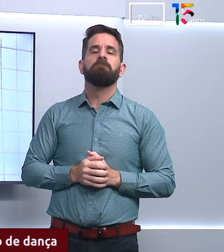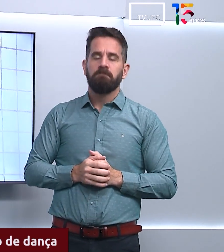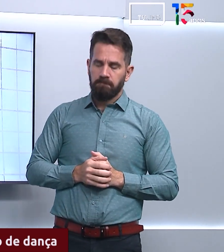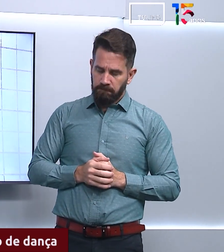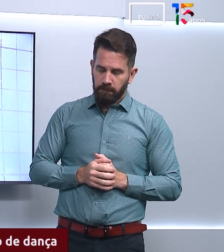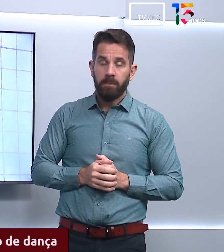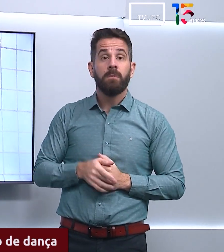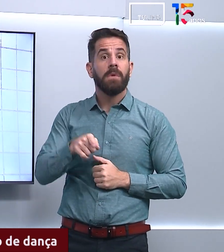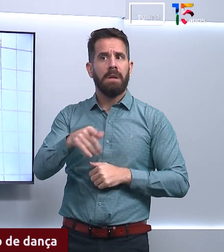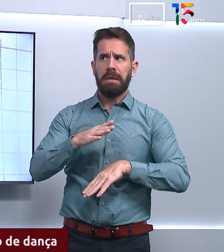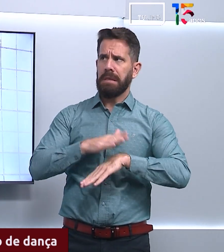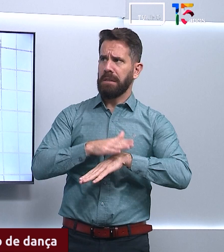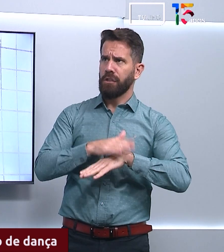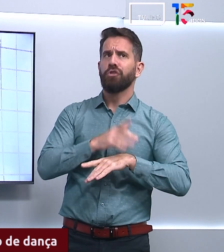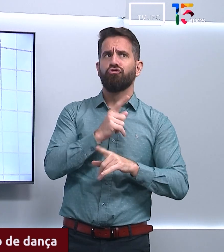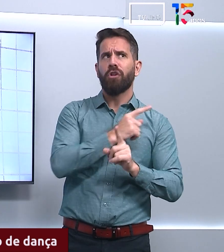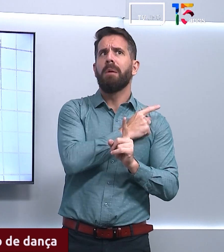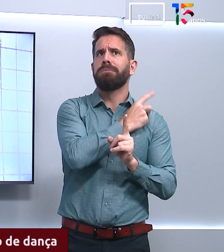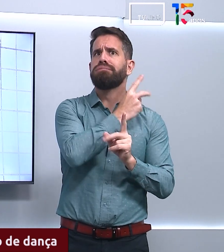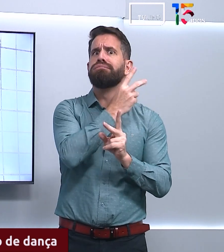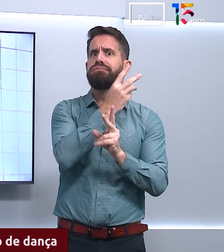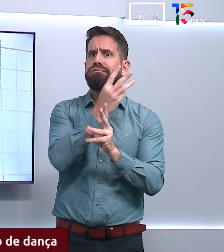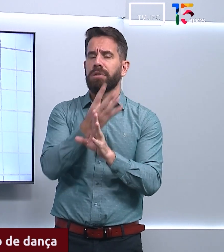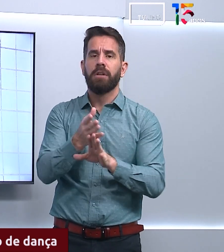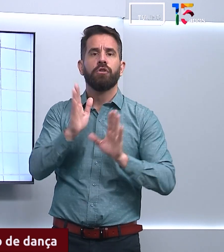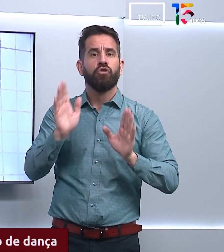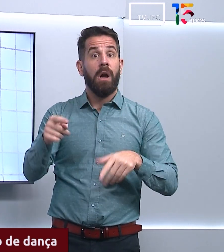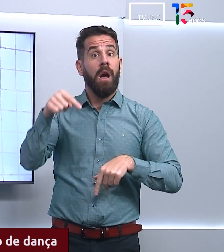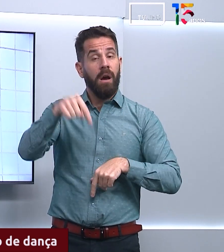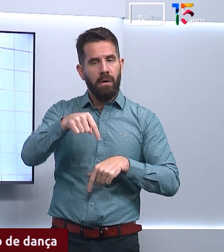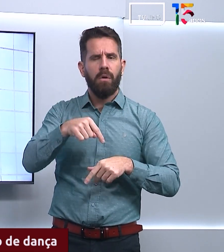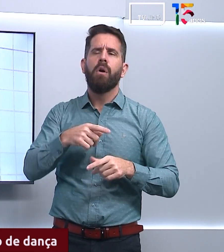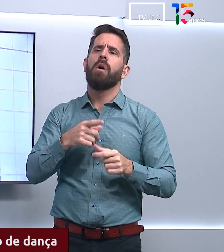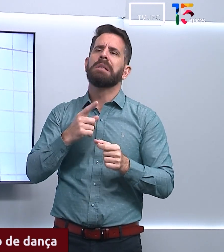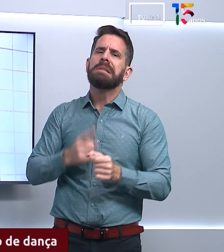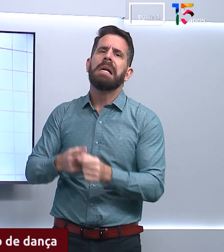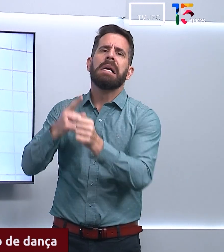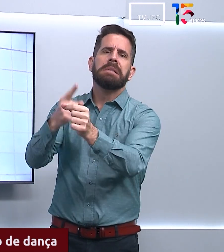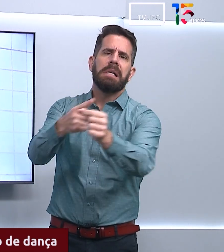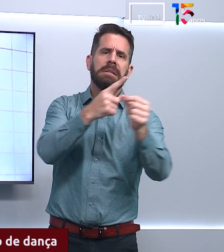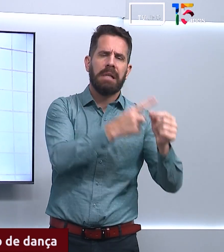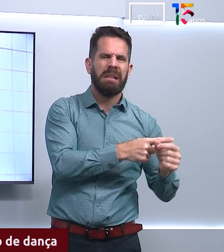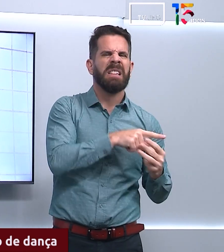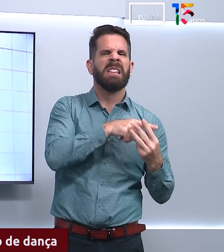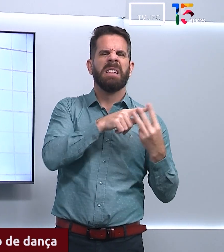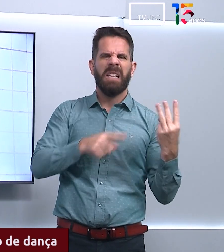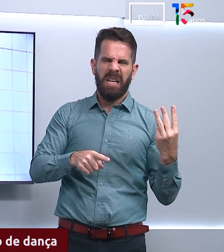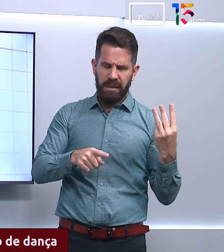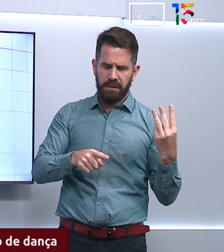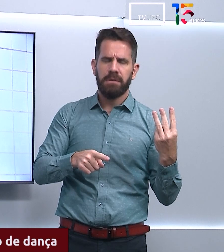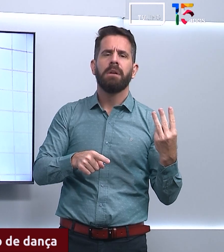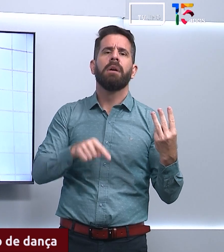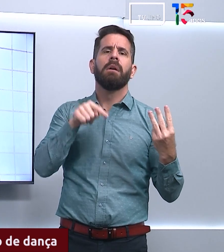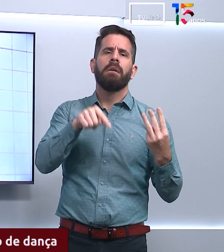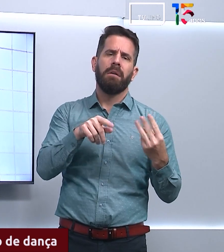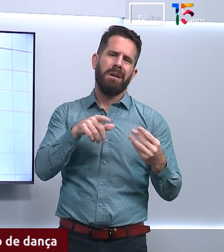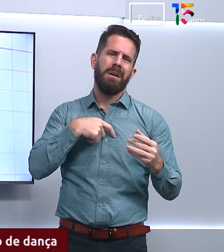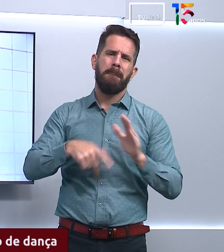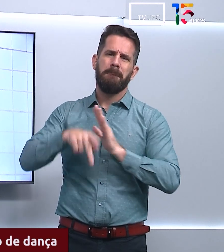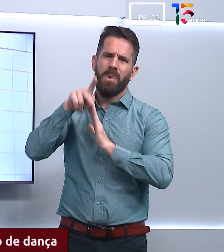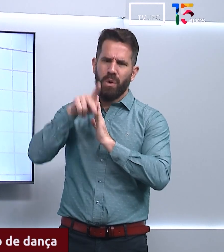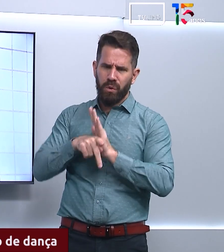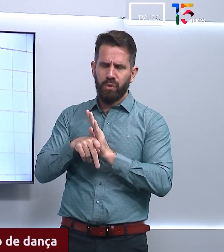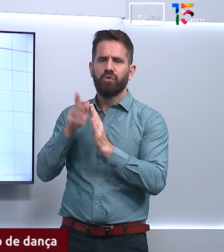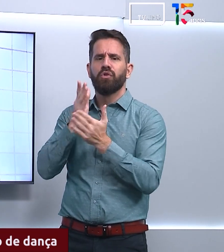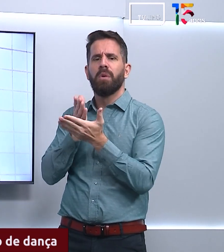a que a gente tá fazendo uma circulação do espetáculo em três cidades do Estado de Goiás eh que foi um projeto aprovado